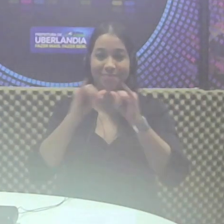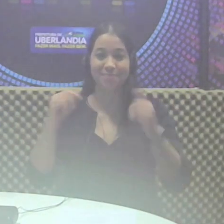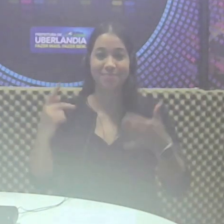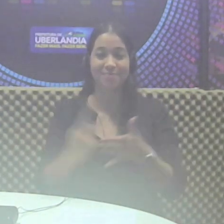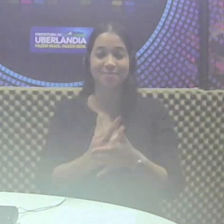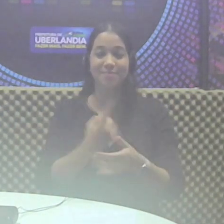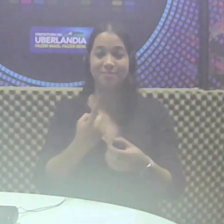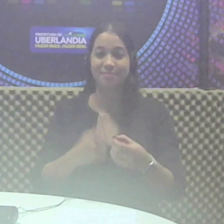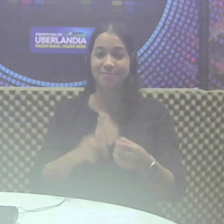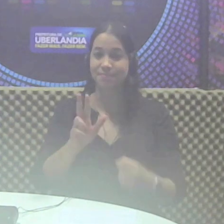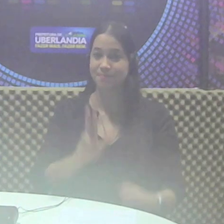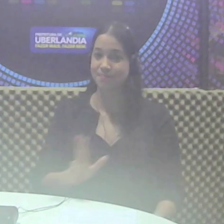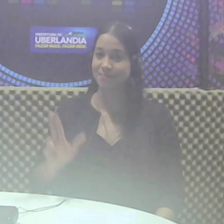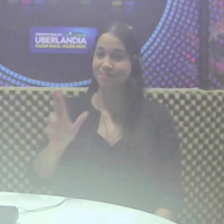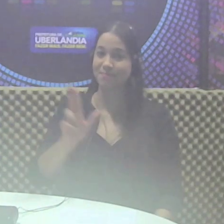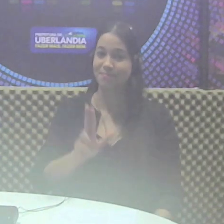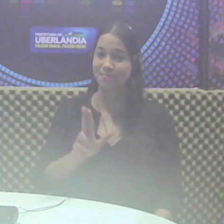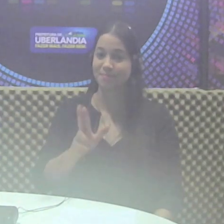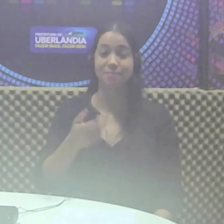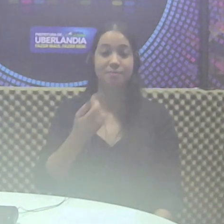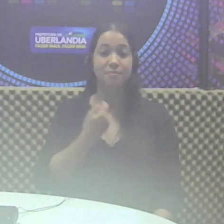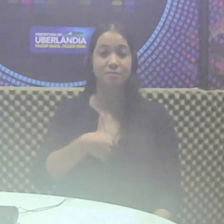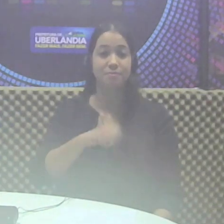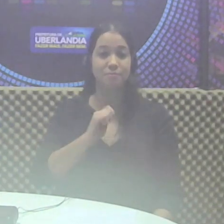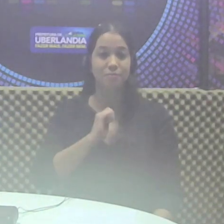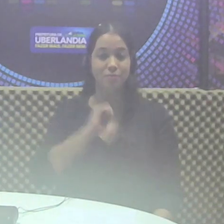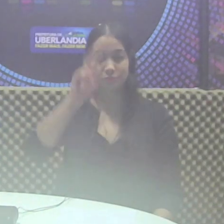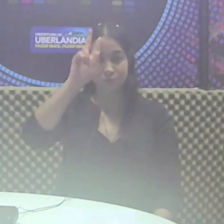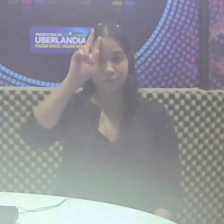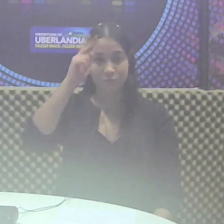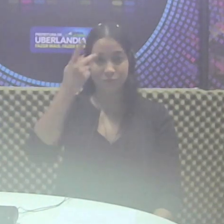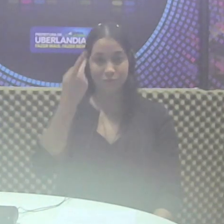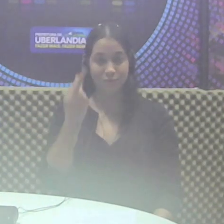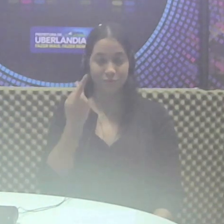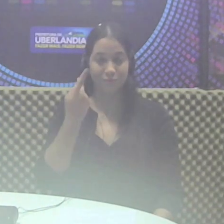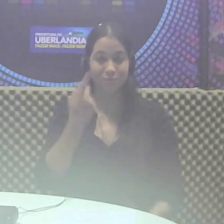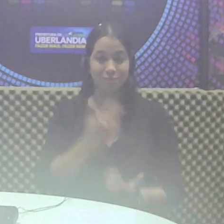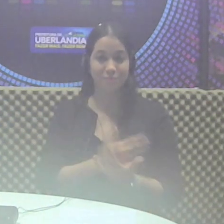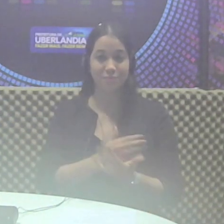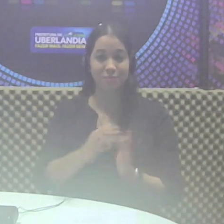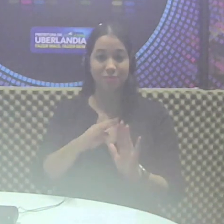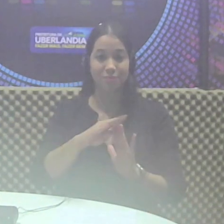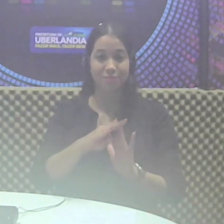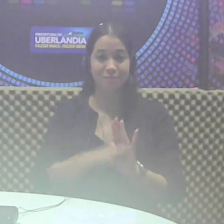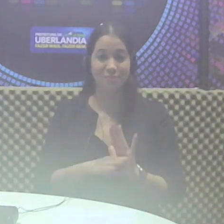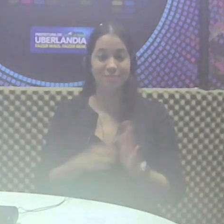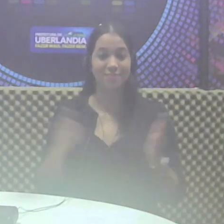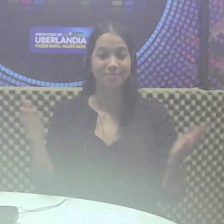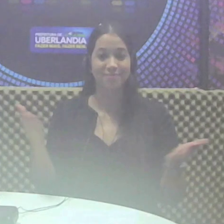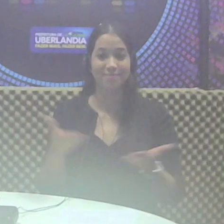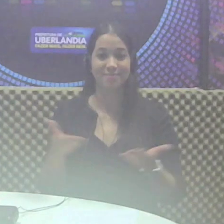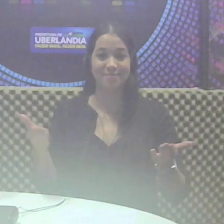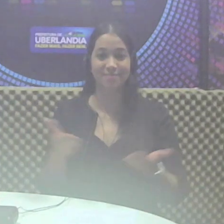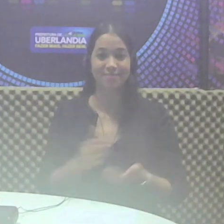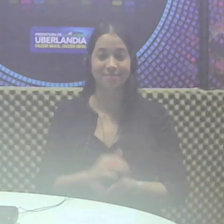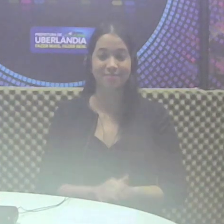boletim de notícias sobre o que de fato acontece em Uberlândia. Eu sou Ismênia Keller e começamos com os destaques da edição de